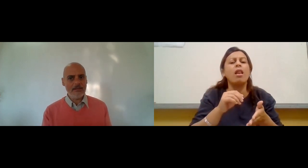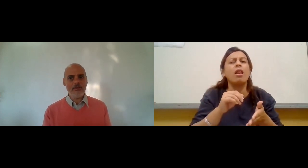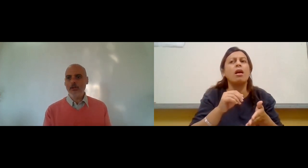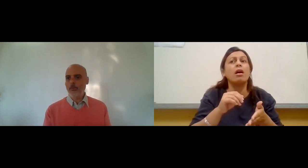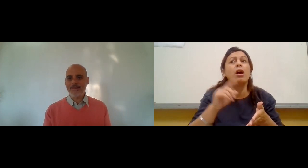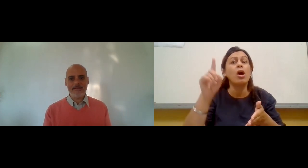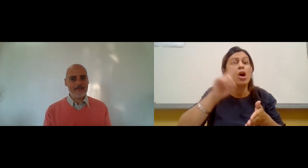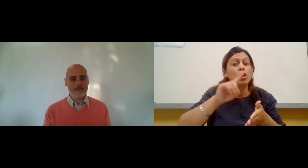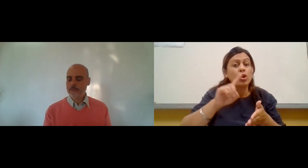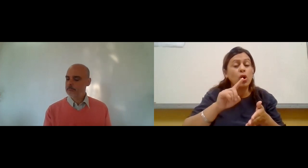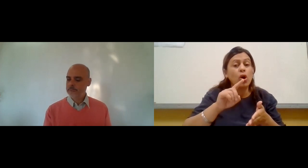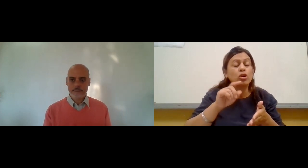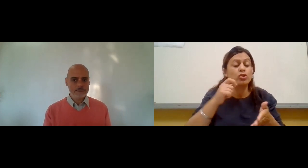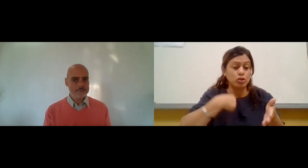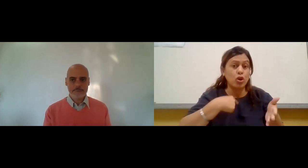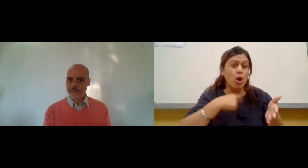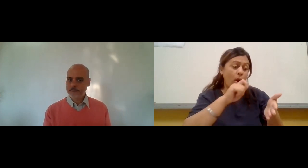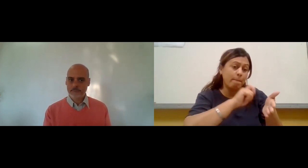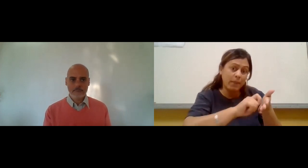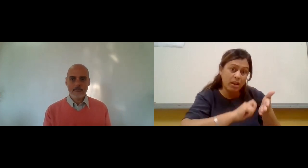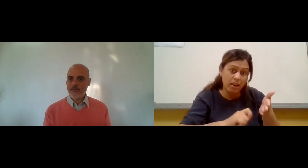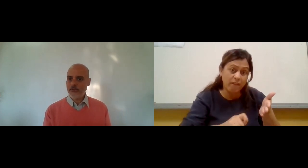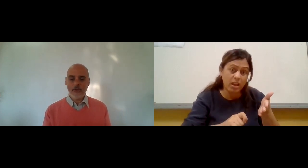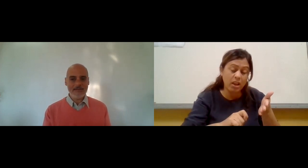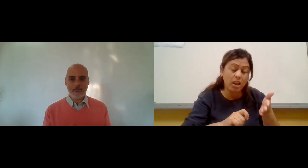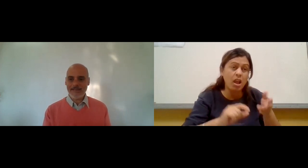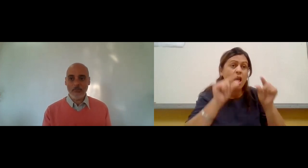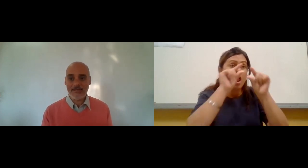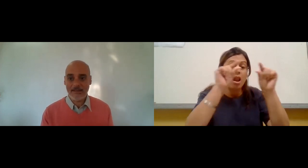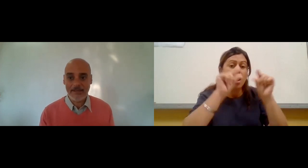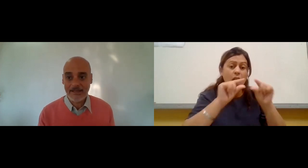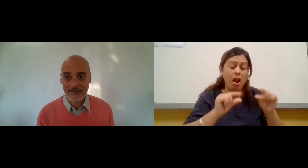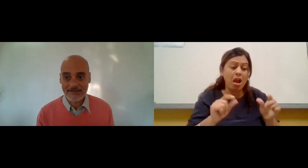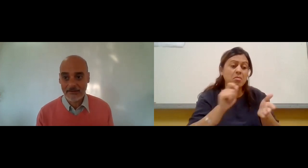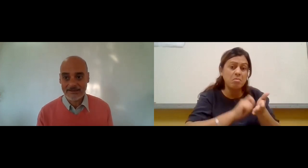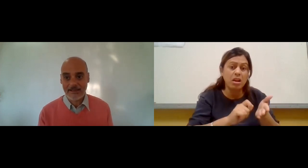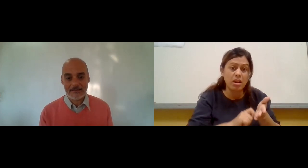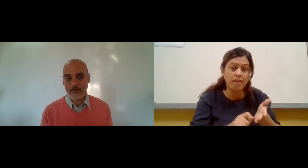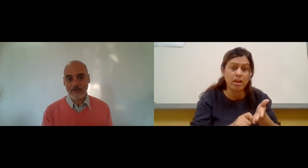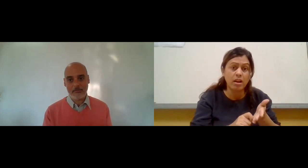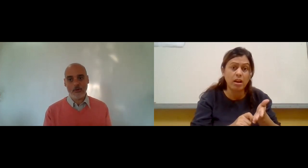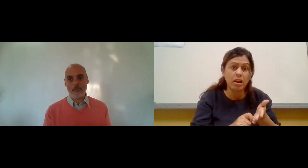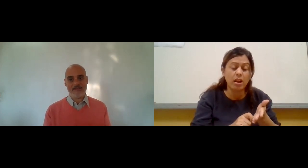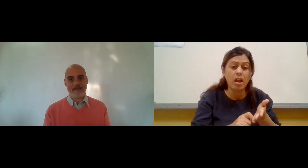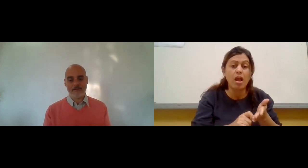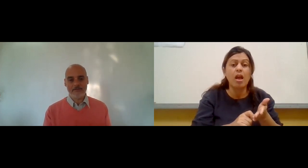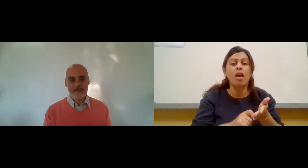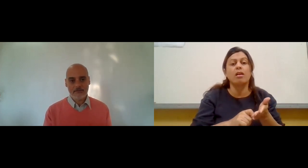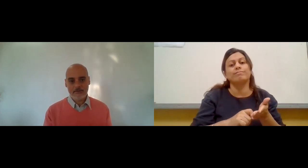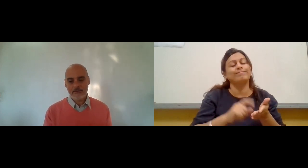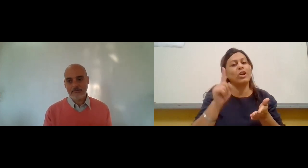de Entonces no inscripciones, lo me podés, apareció la posibilidad y me inscribí, entonces no lo pero vas a no poder hacer sé. porque Bedelía te va a sacar, no lo podés